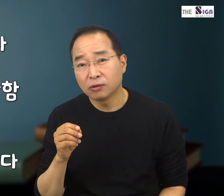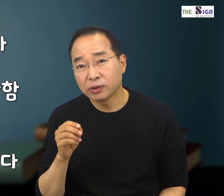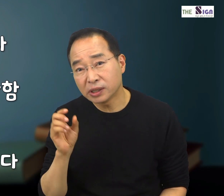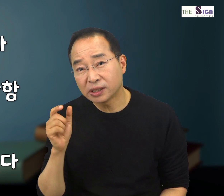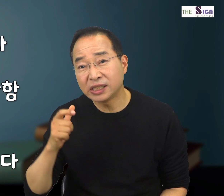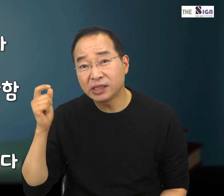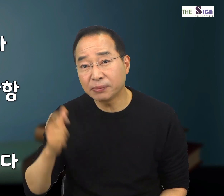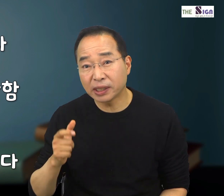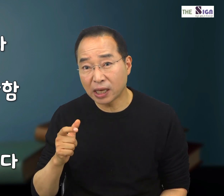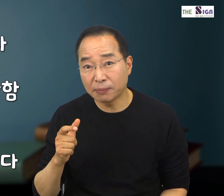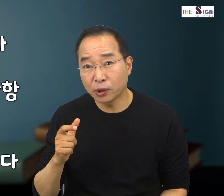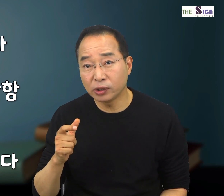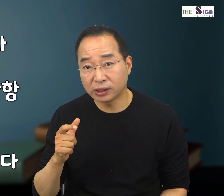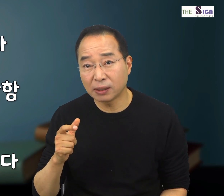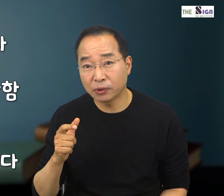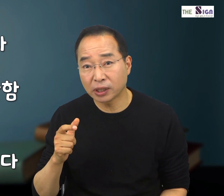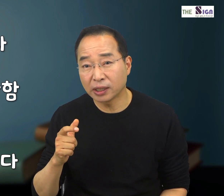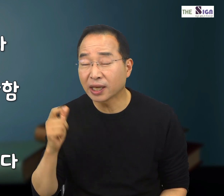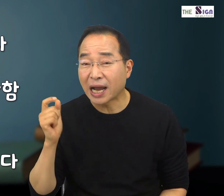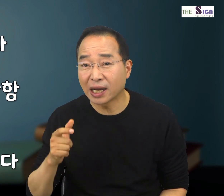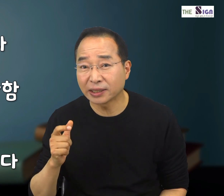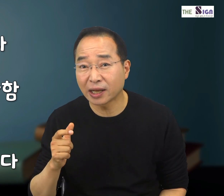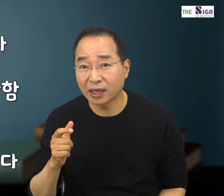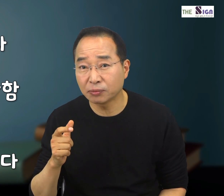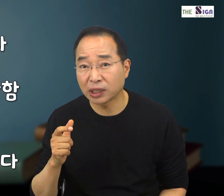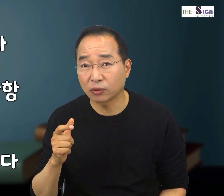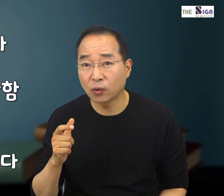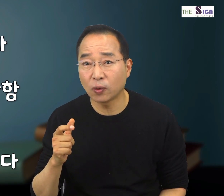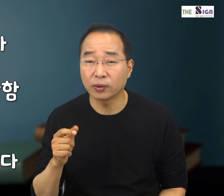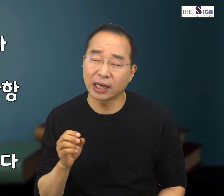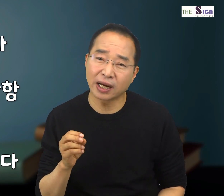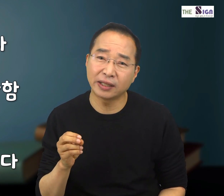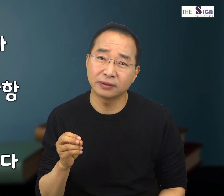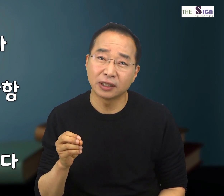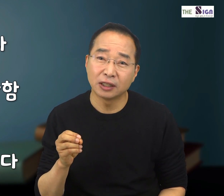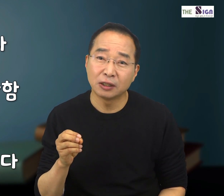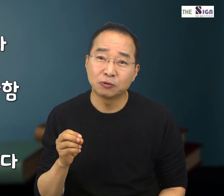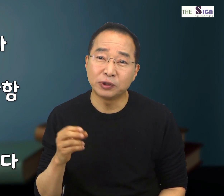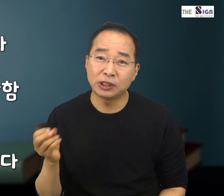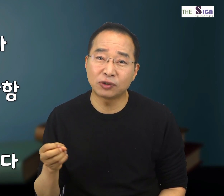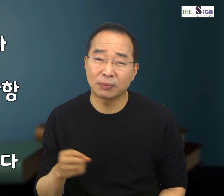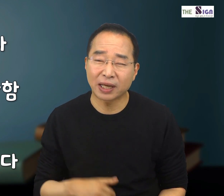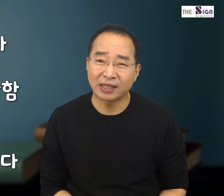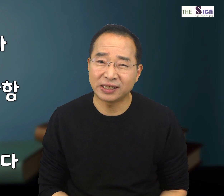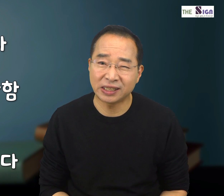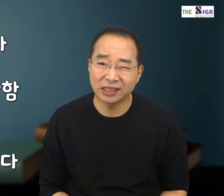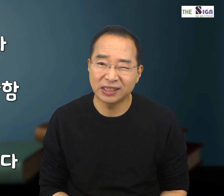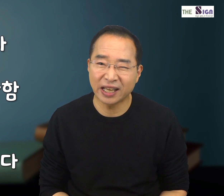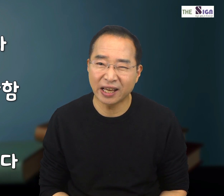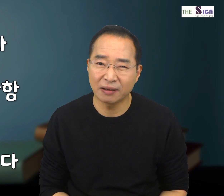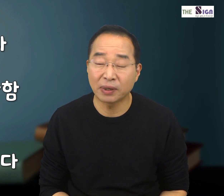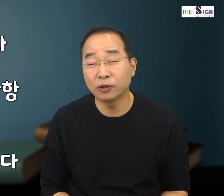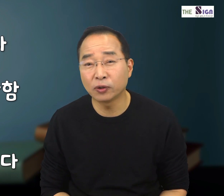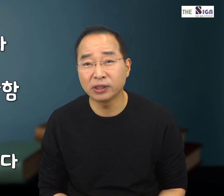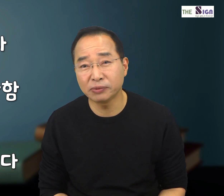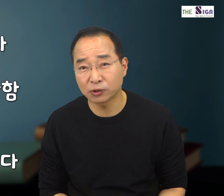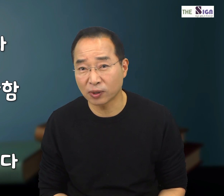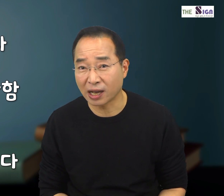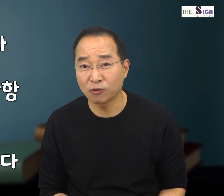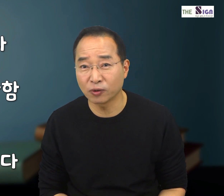이제 즐김에 대한 표현이 있다 보니까 이게 강하다라기보다도 약간 우리식으로 하면 약간 징해 막 이런 의미가 좀 가까울 것